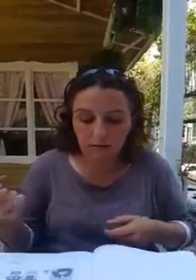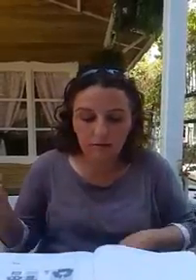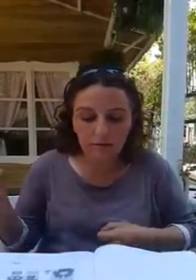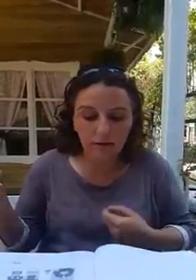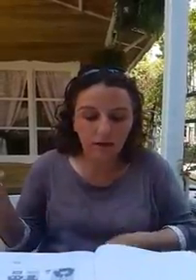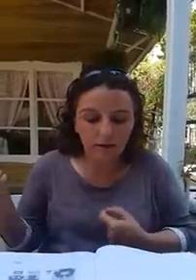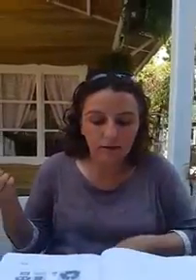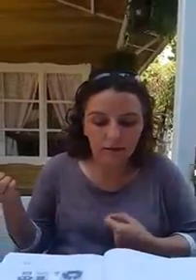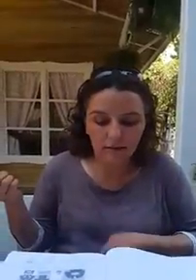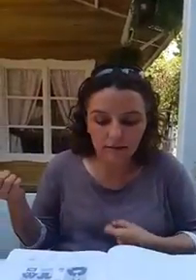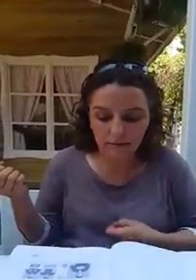saz,